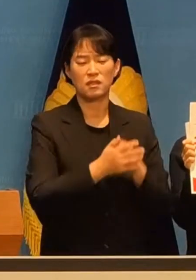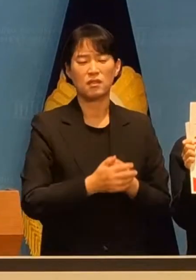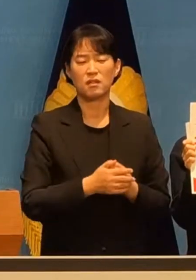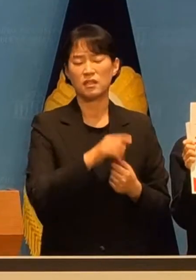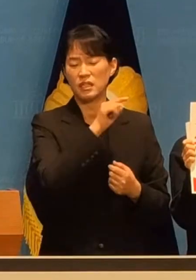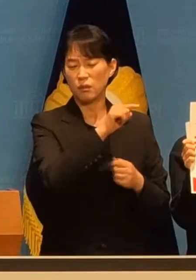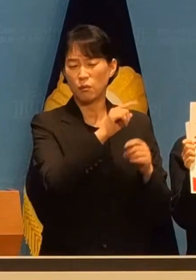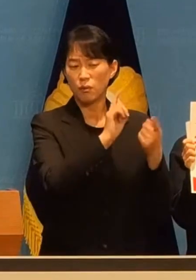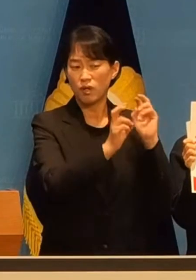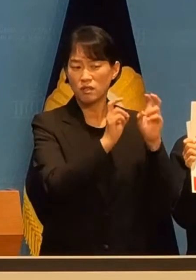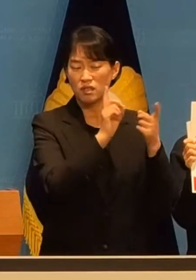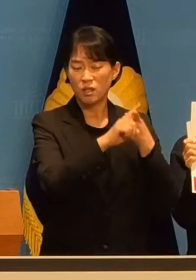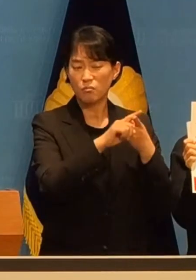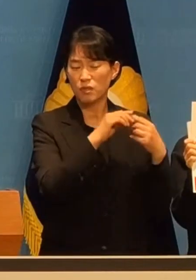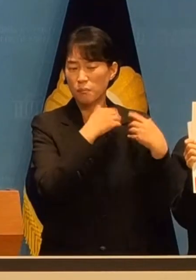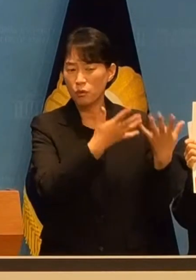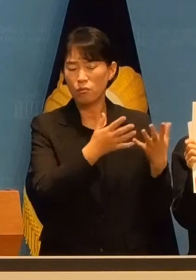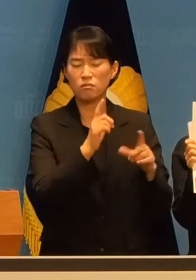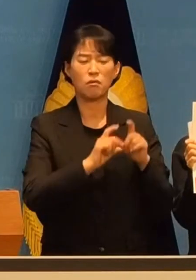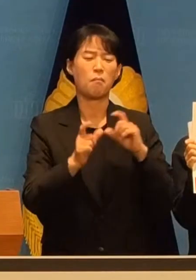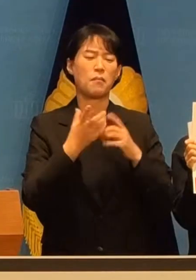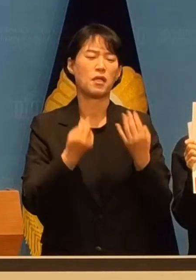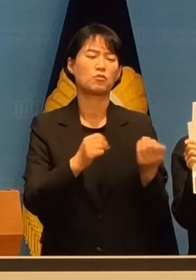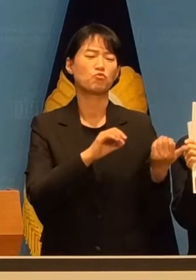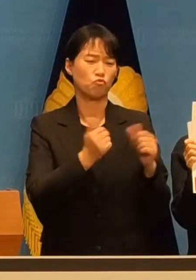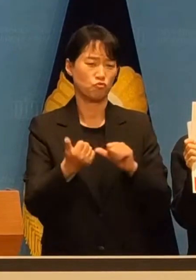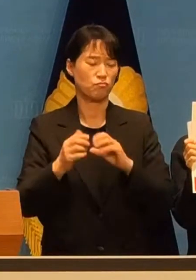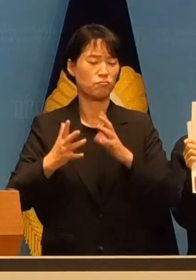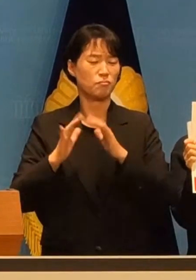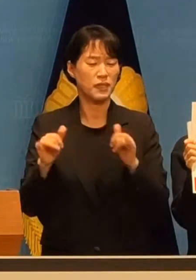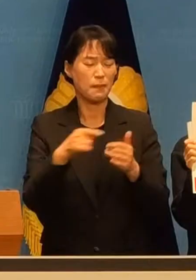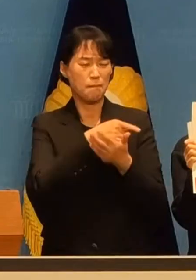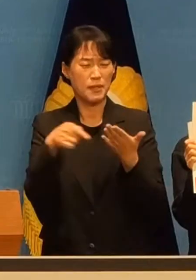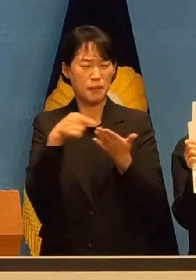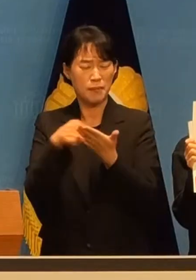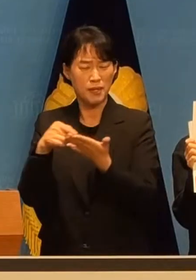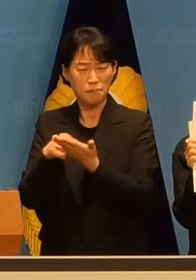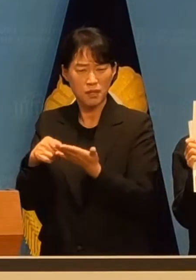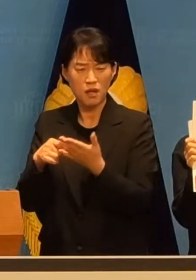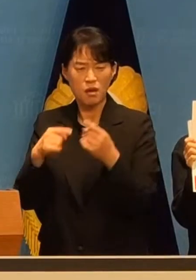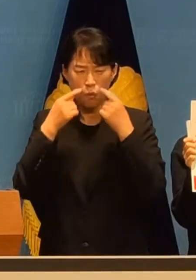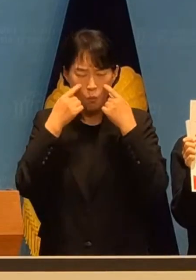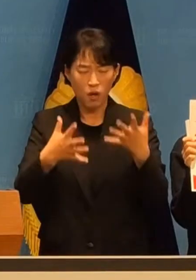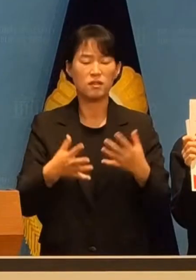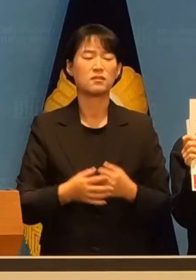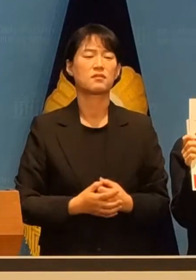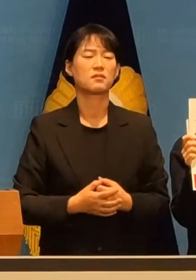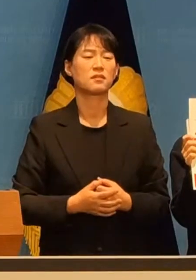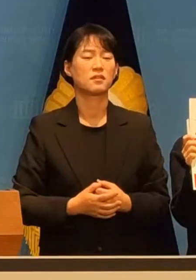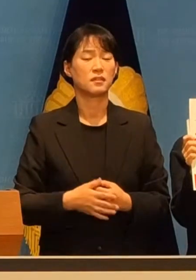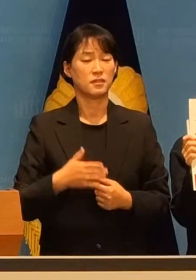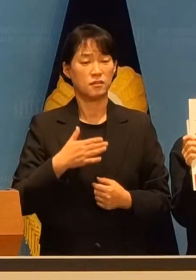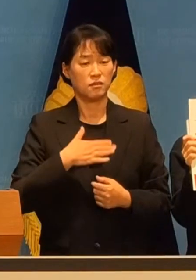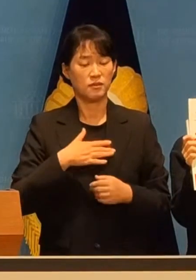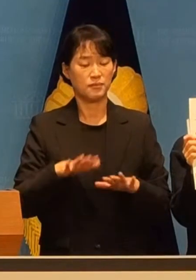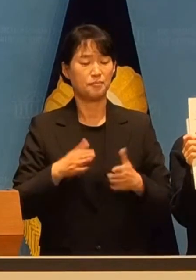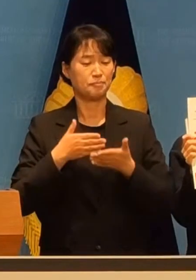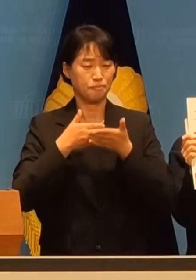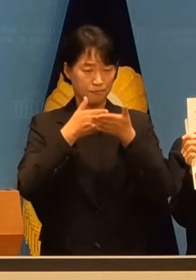이대로 방치했다가는 더 많은 죽음, 더 많은 국민의 피해가 불보듯 뻔합니다. 그래서 저는